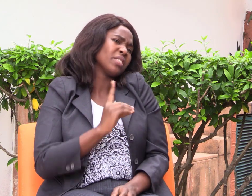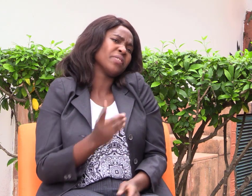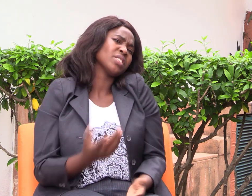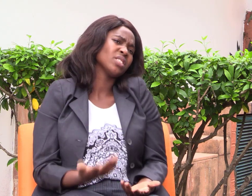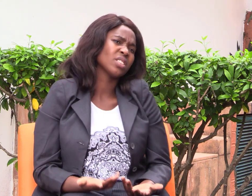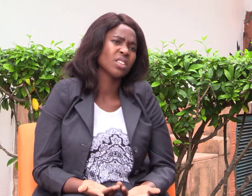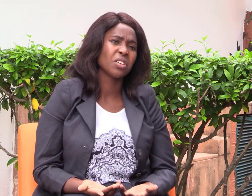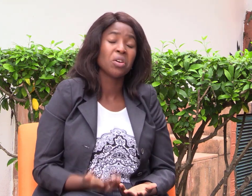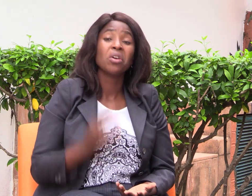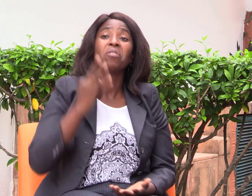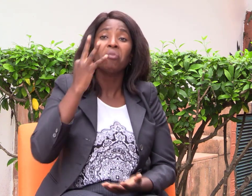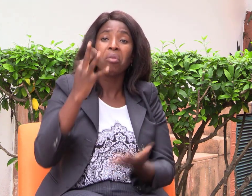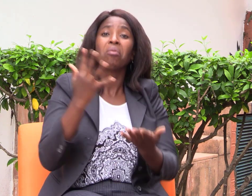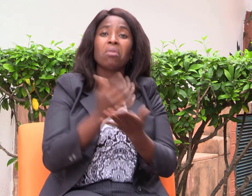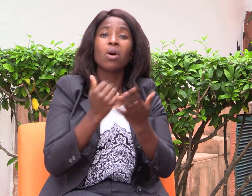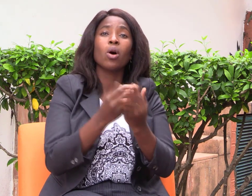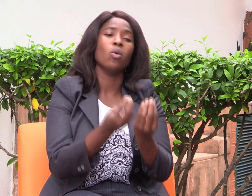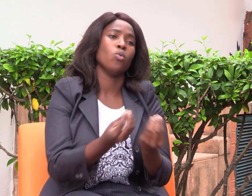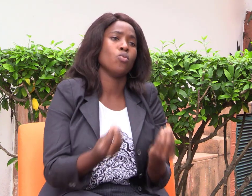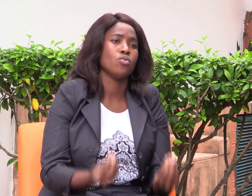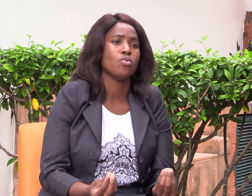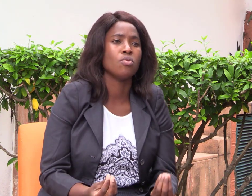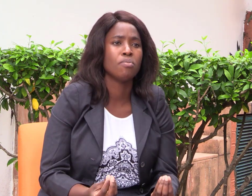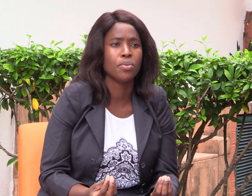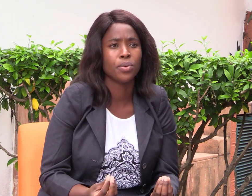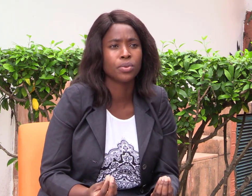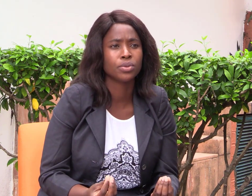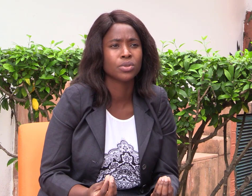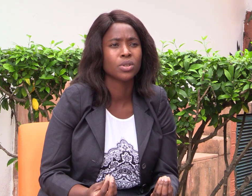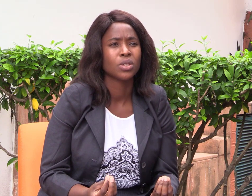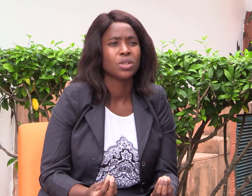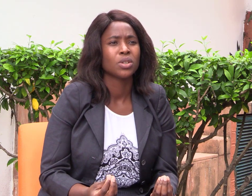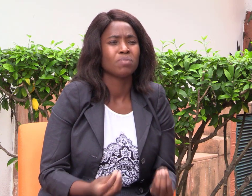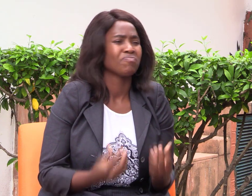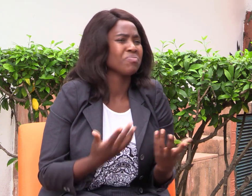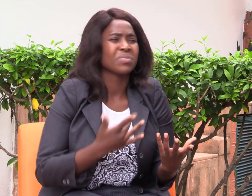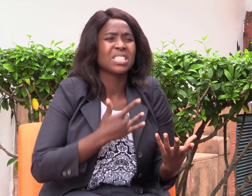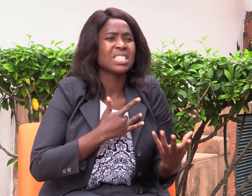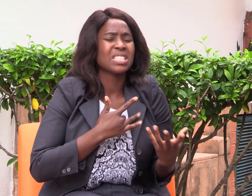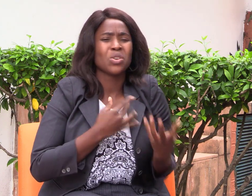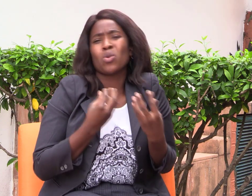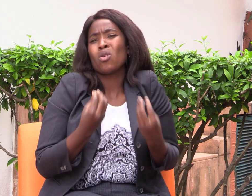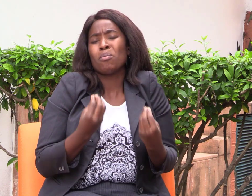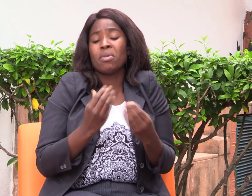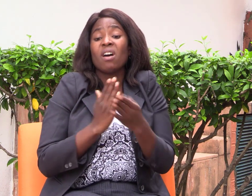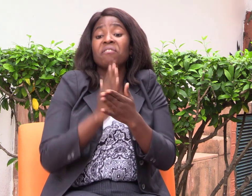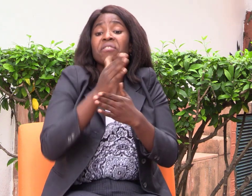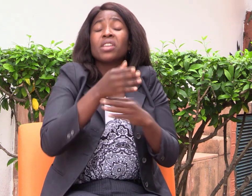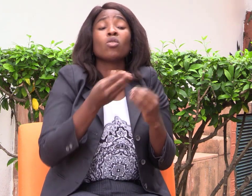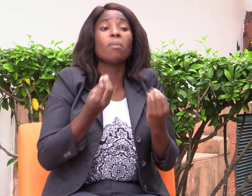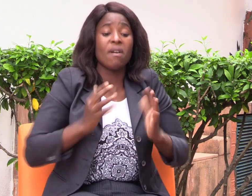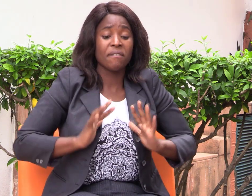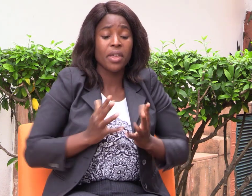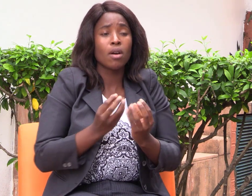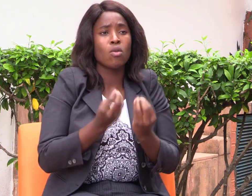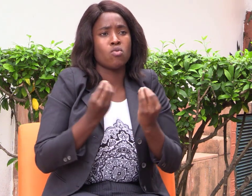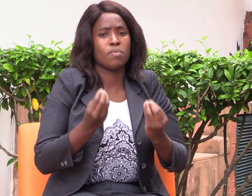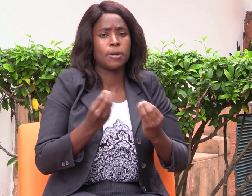se é por, não por falta só de vontade, mas ela primeiro pensa, como é que eu posso fazer que é para